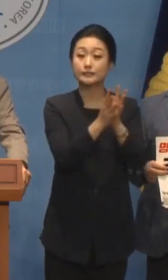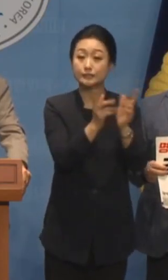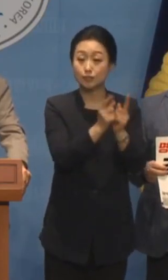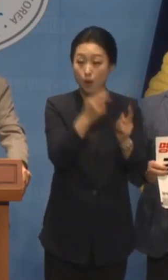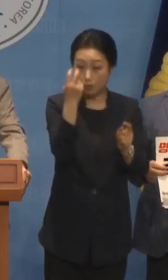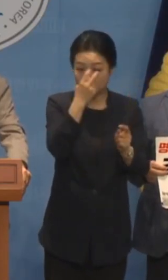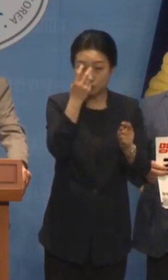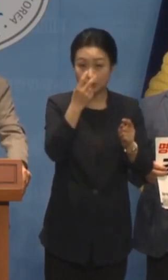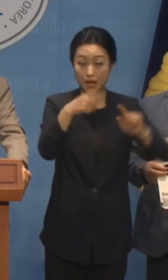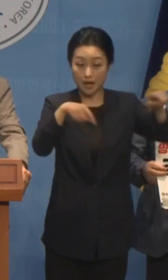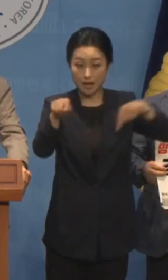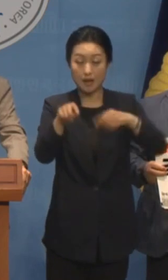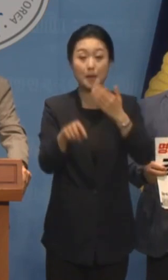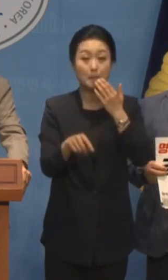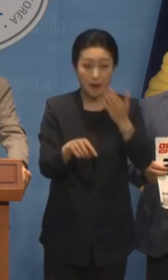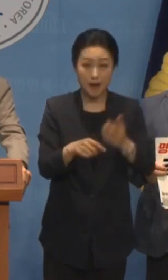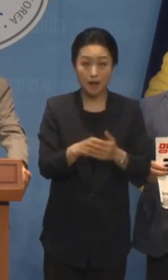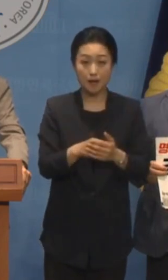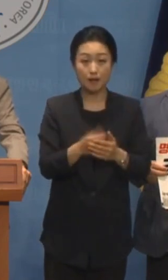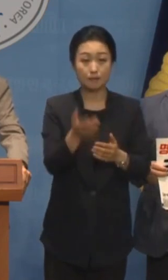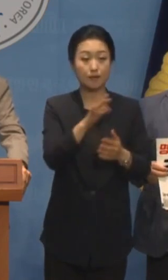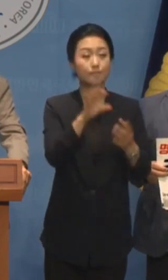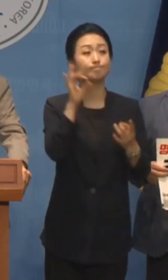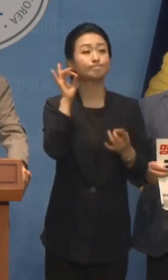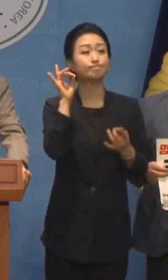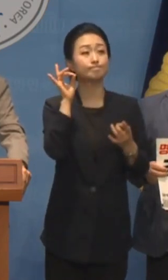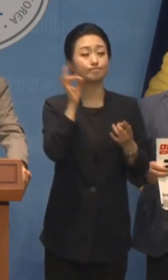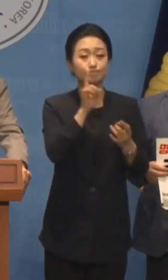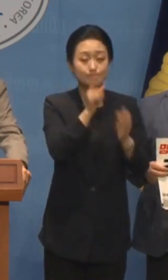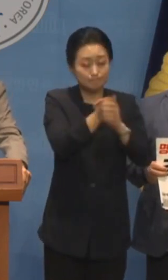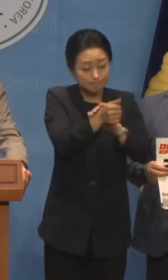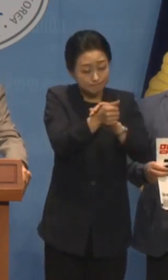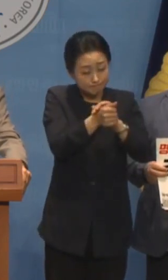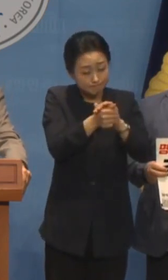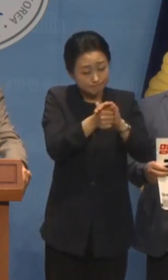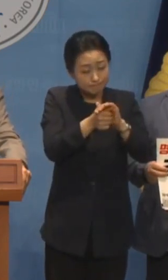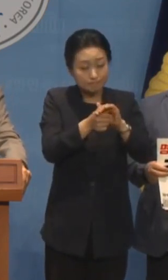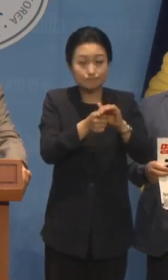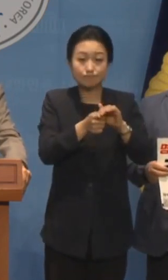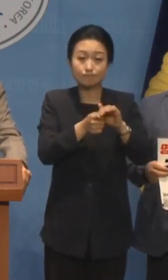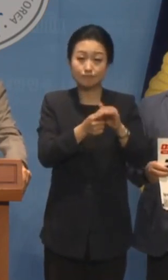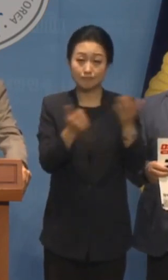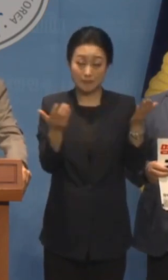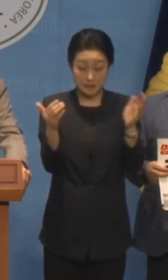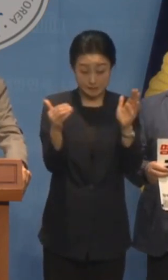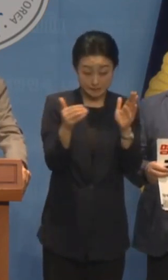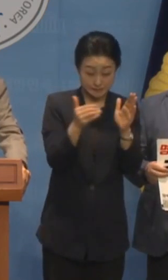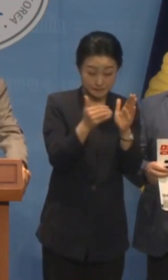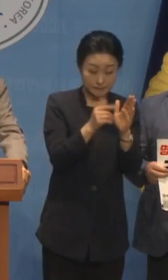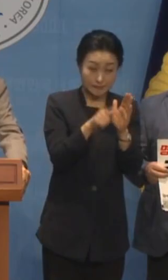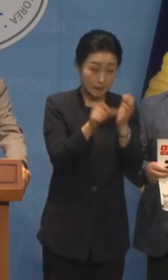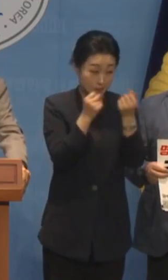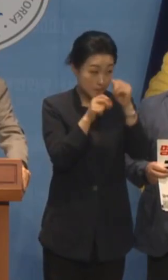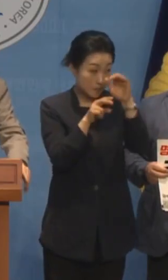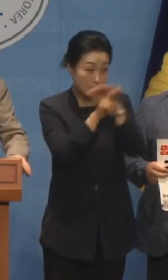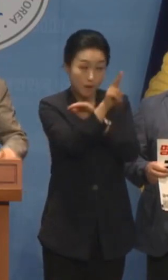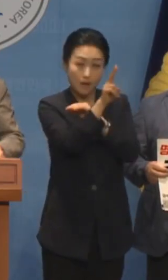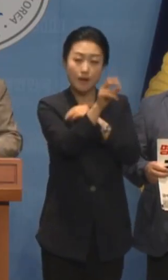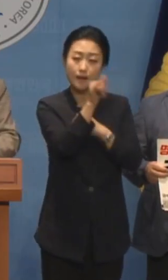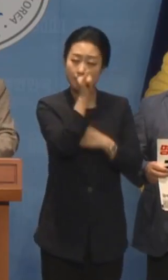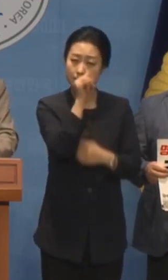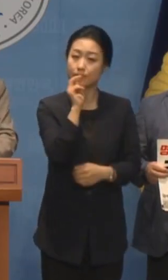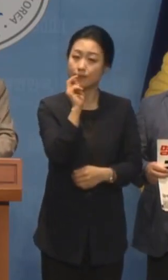수사를 지휘하면 되는데 왜 이토록 교묘하게 임기를 얼마 안 두고 빠져나갈 국리만